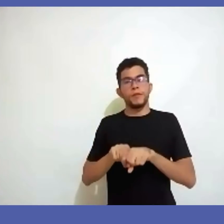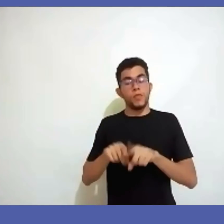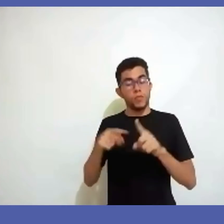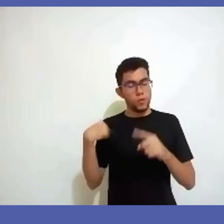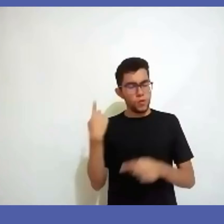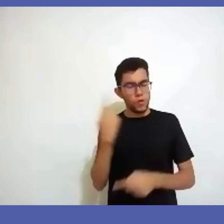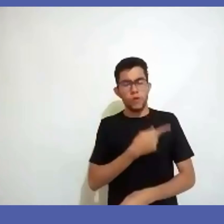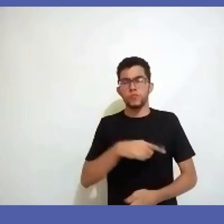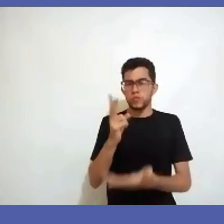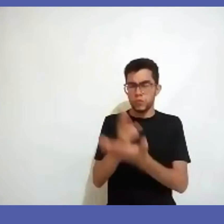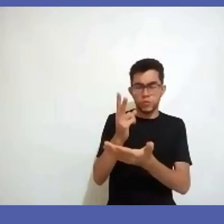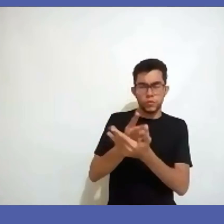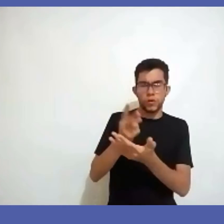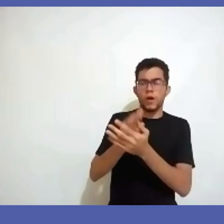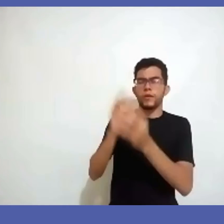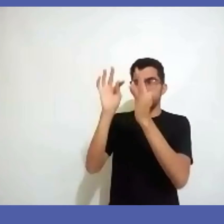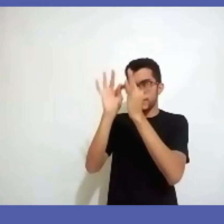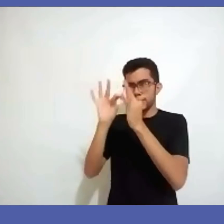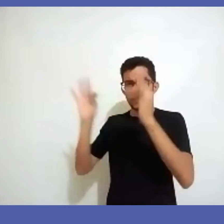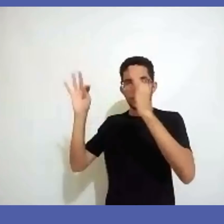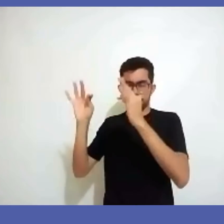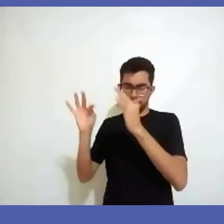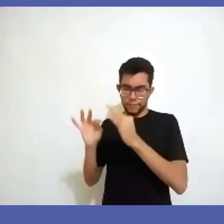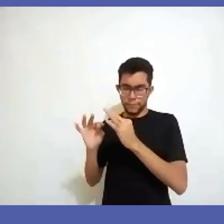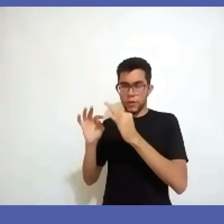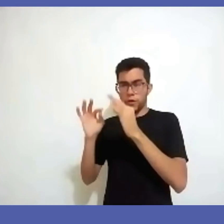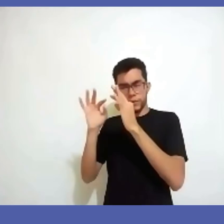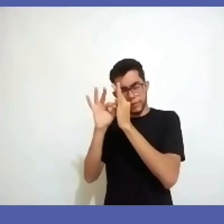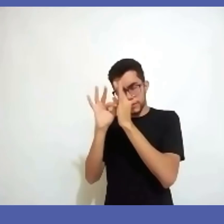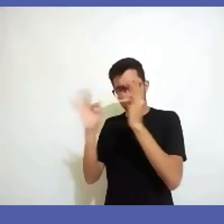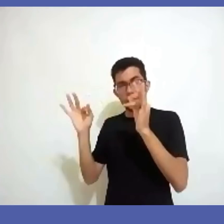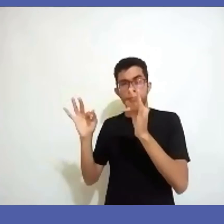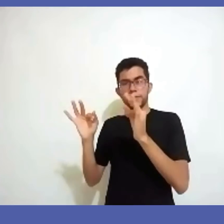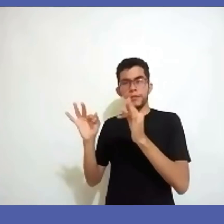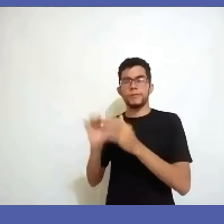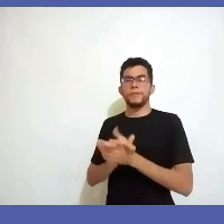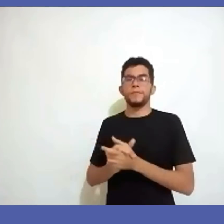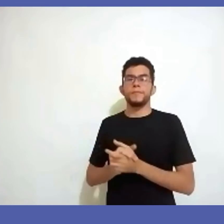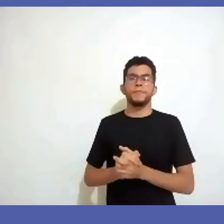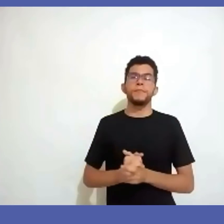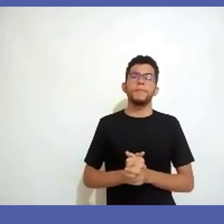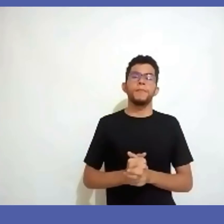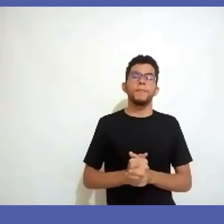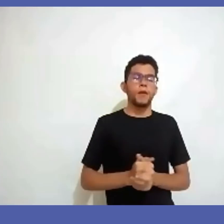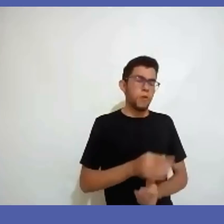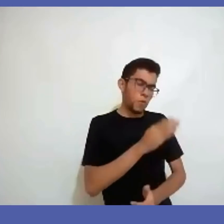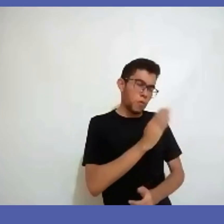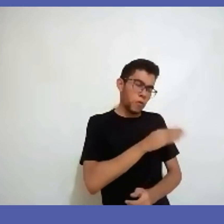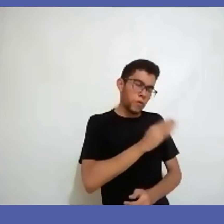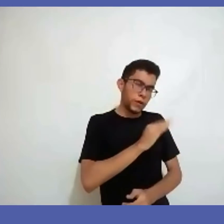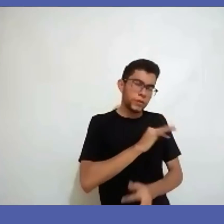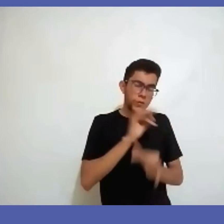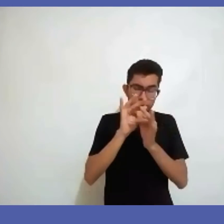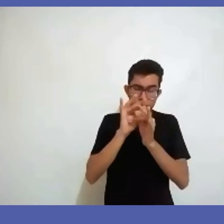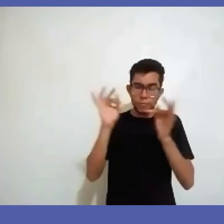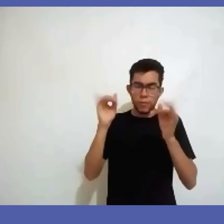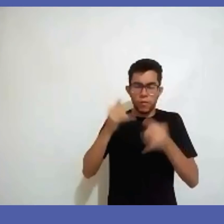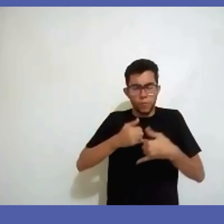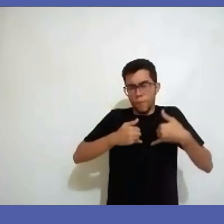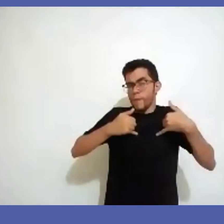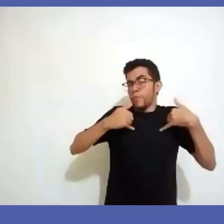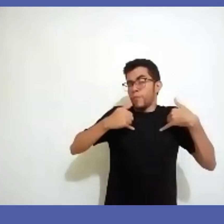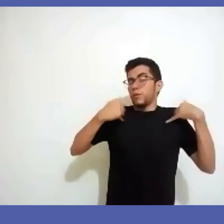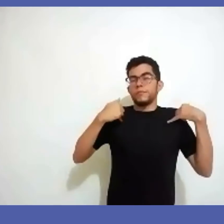permanecer com o coração contrito, com o coração humilde, nunca nos orgulhar, nunca achar que